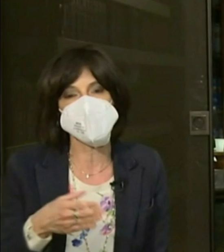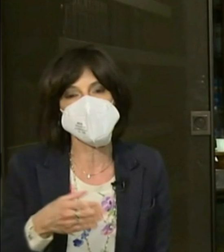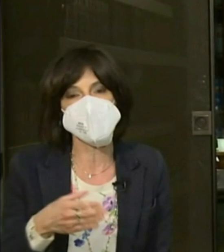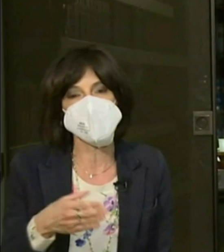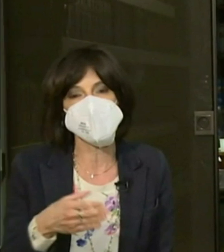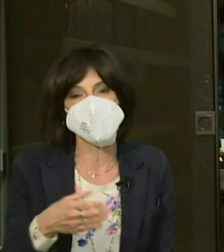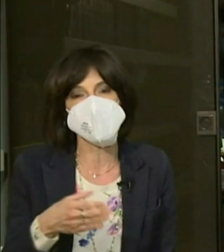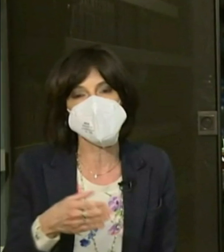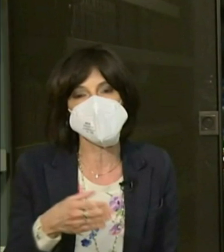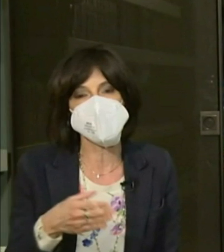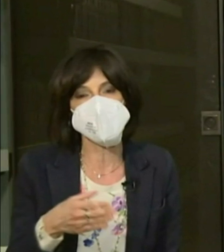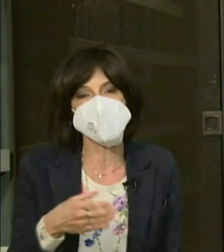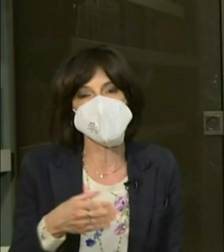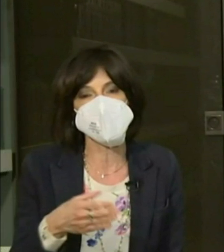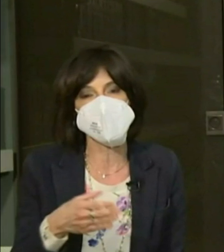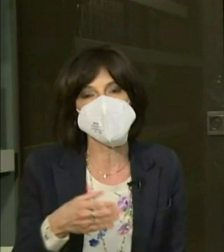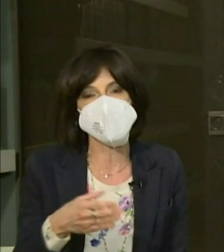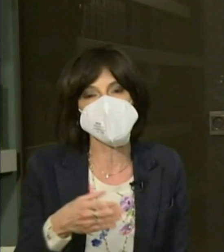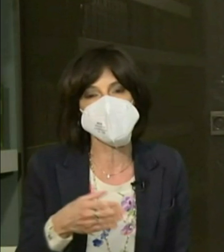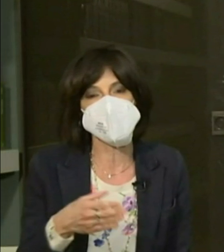scritta.